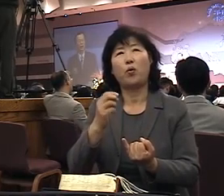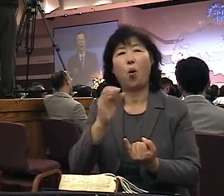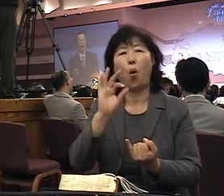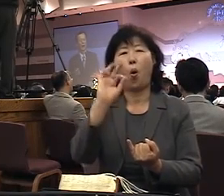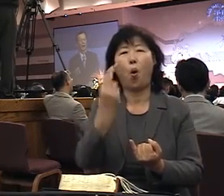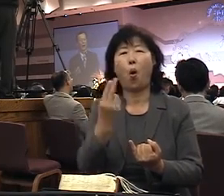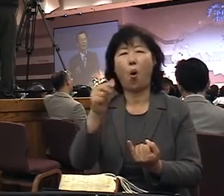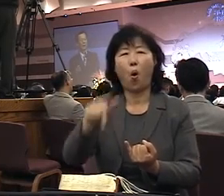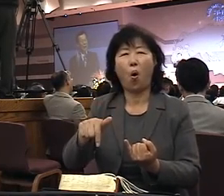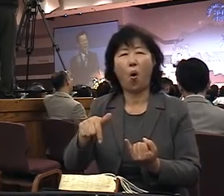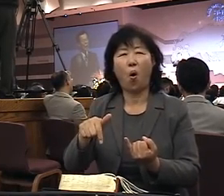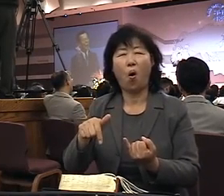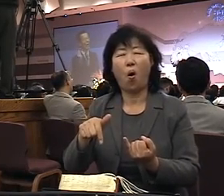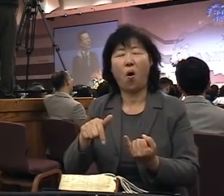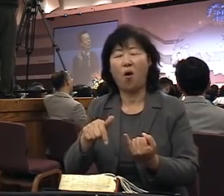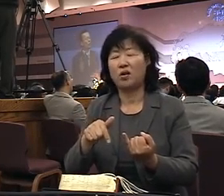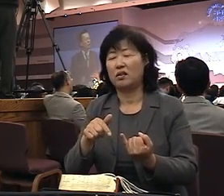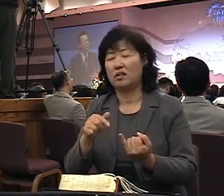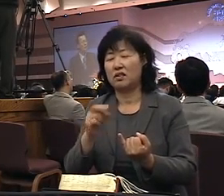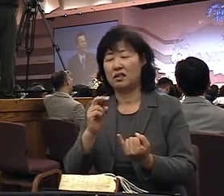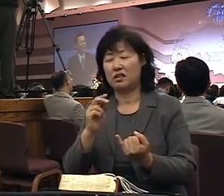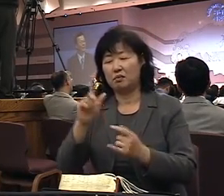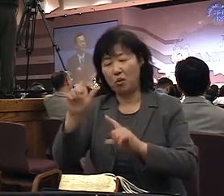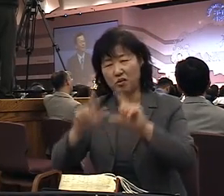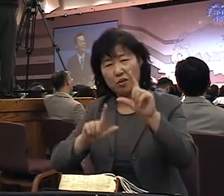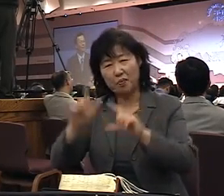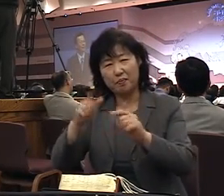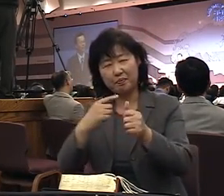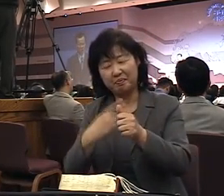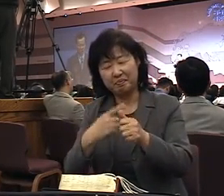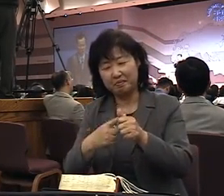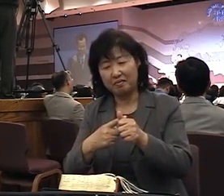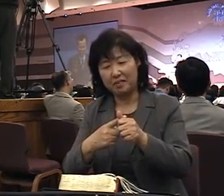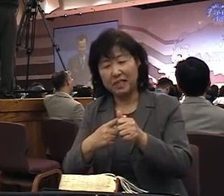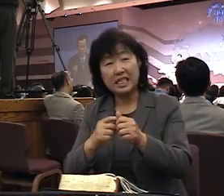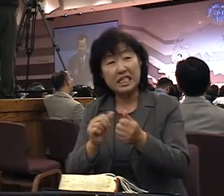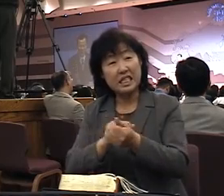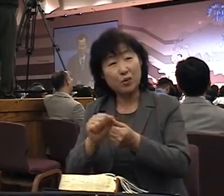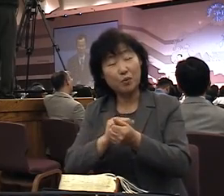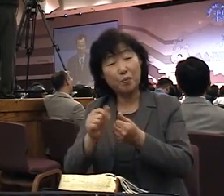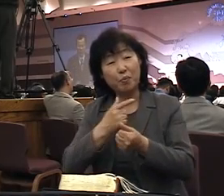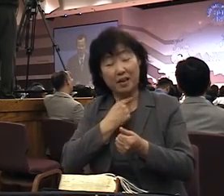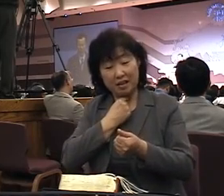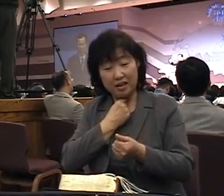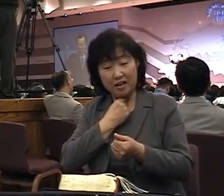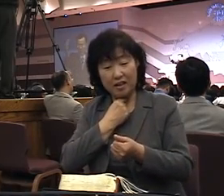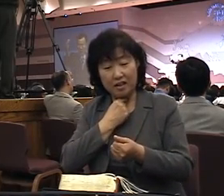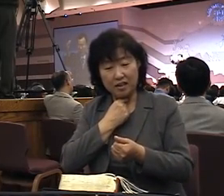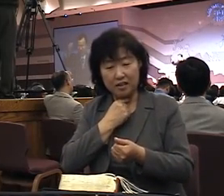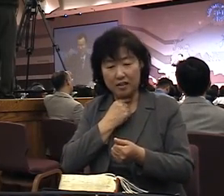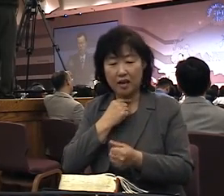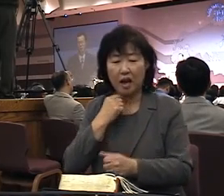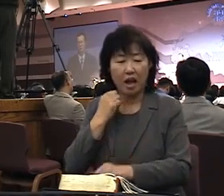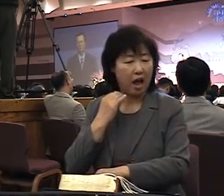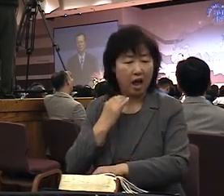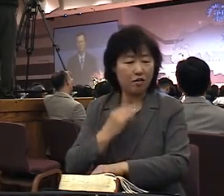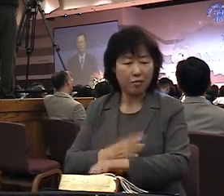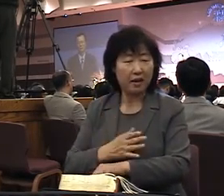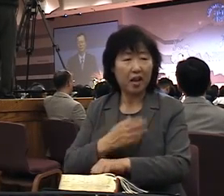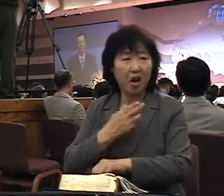결코 우리가 잘했다고 말할 수는 없지만 그렇게 할 수밖에 없는 그러한 다말의